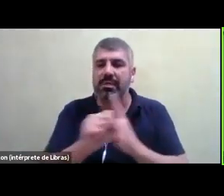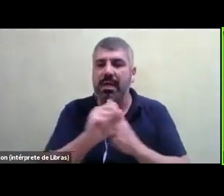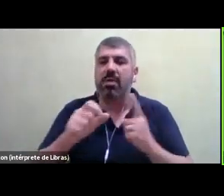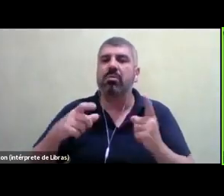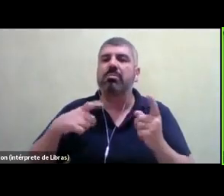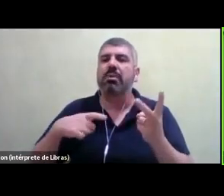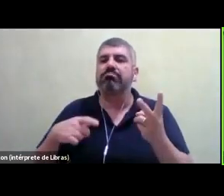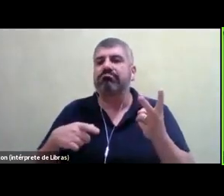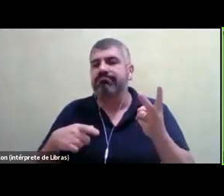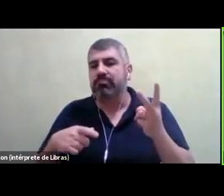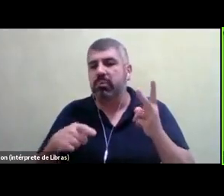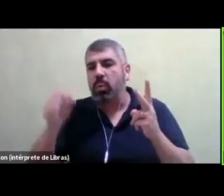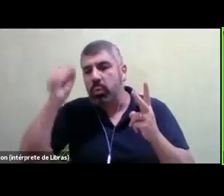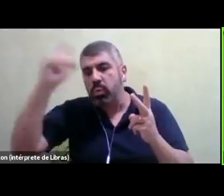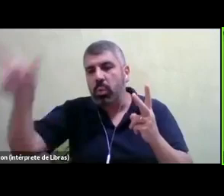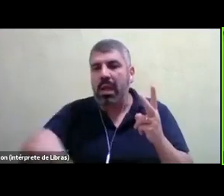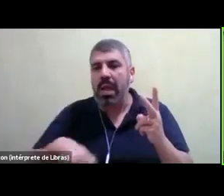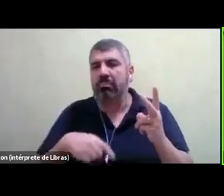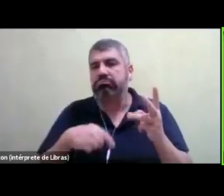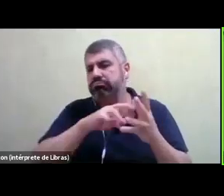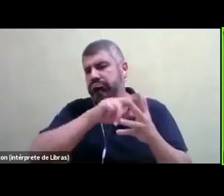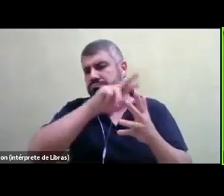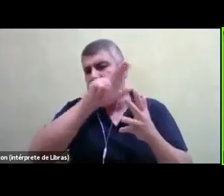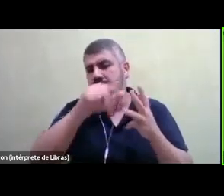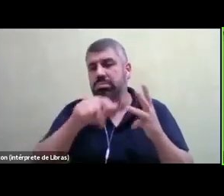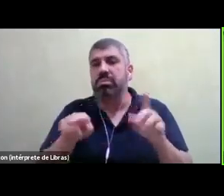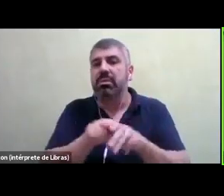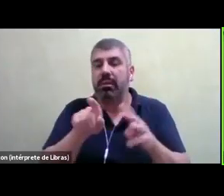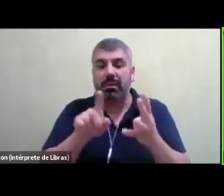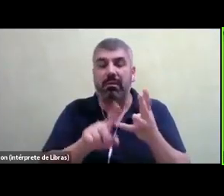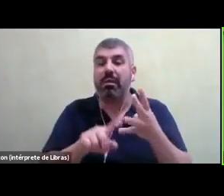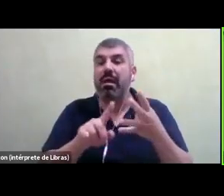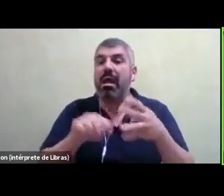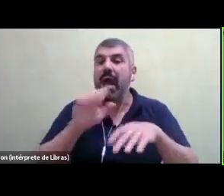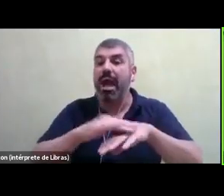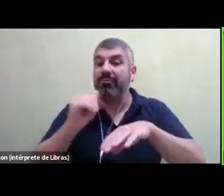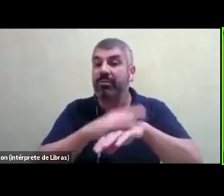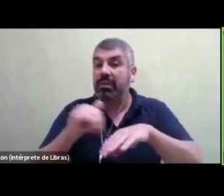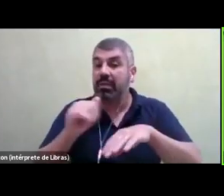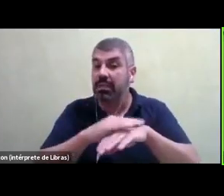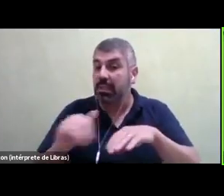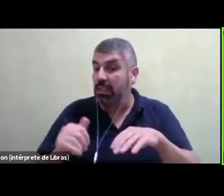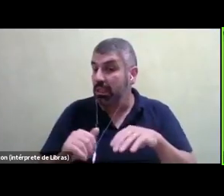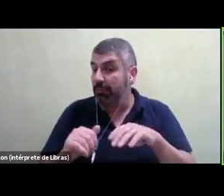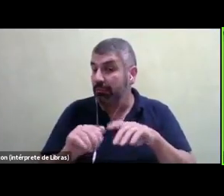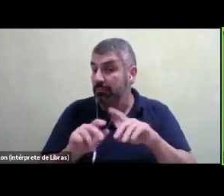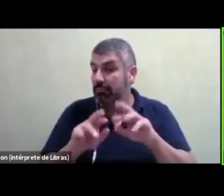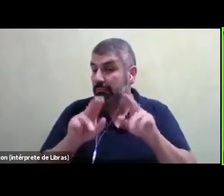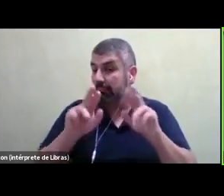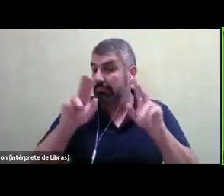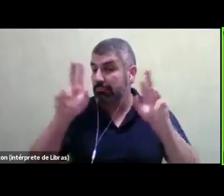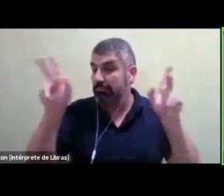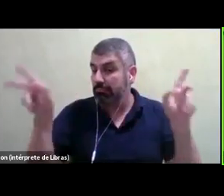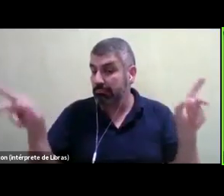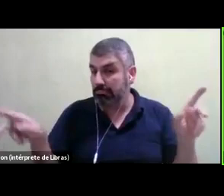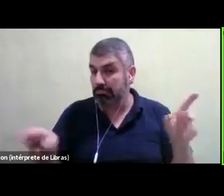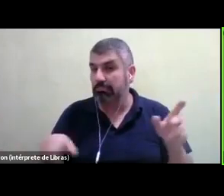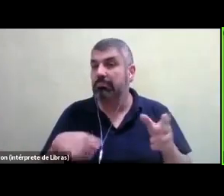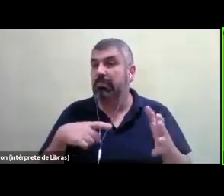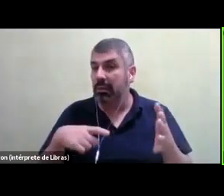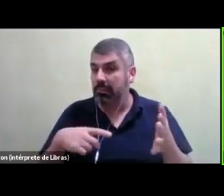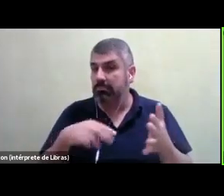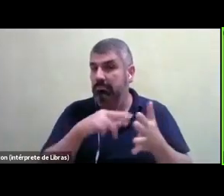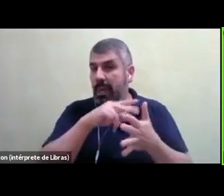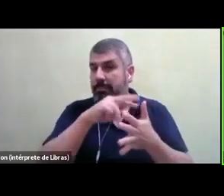culturais, envolve também aspectos afetivos, entre outros aspectos. Então,